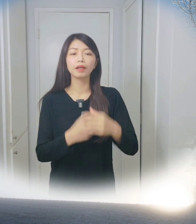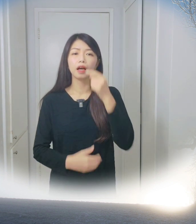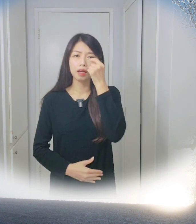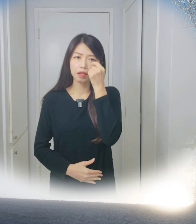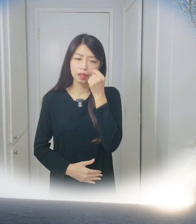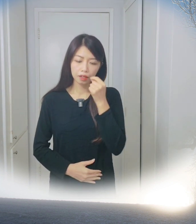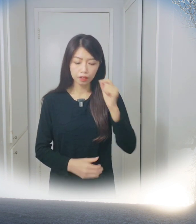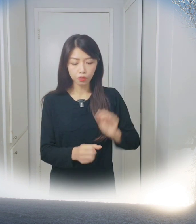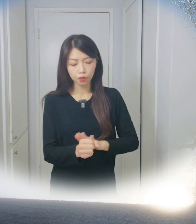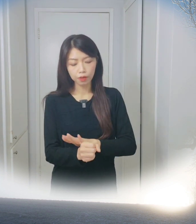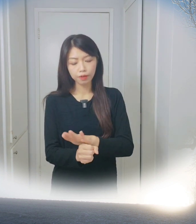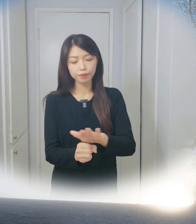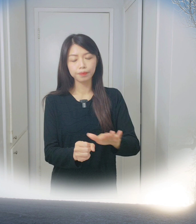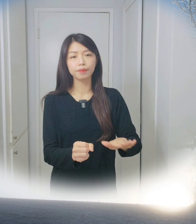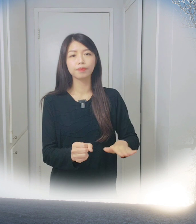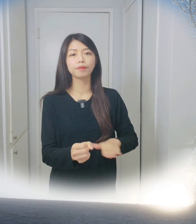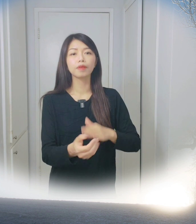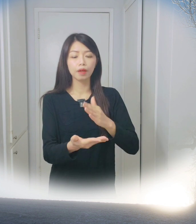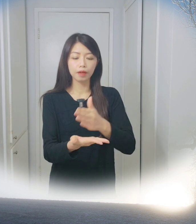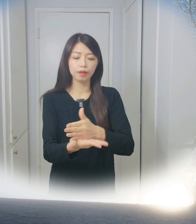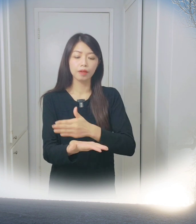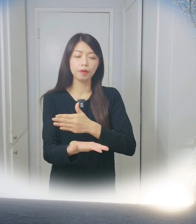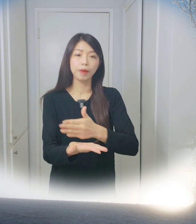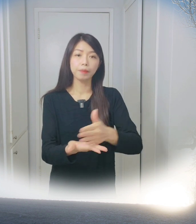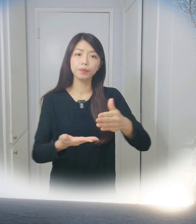은혜와 긍휼을